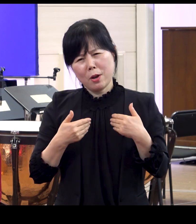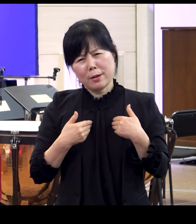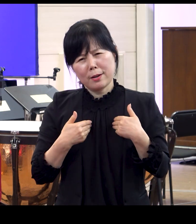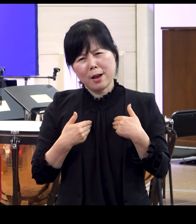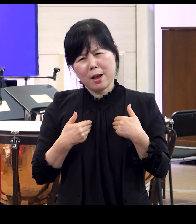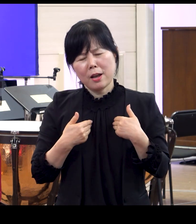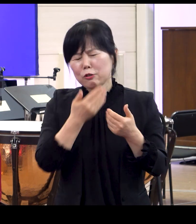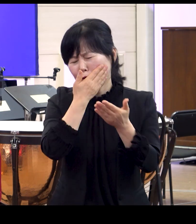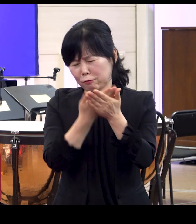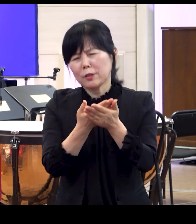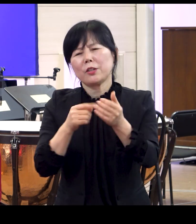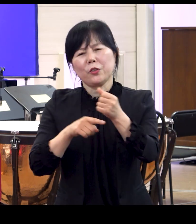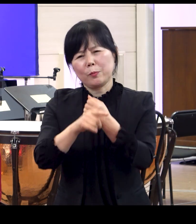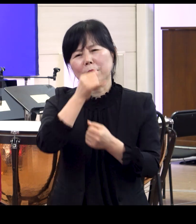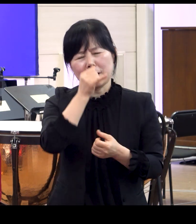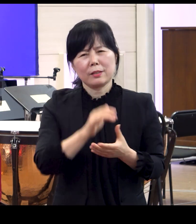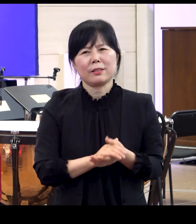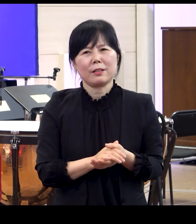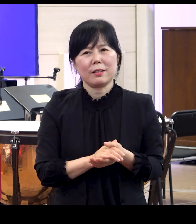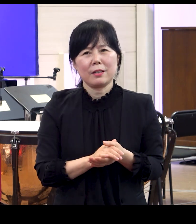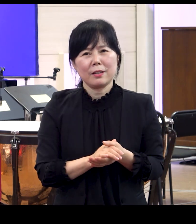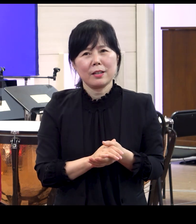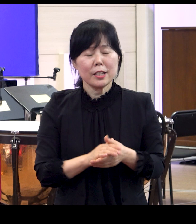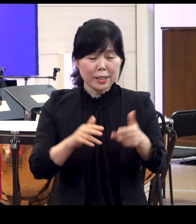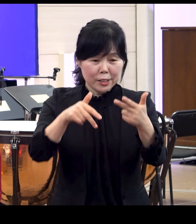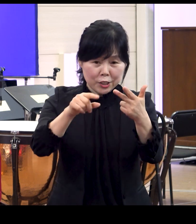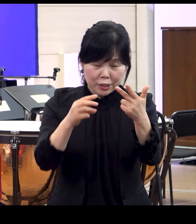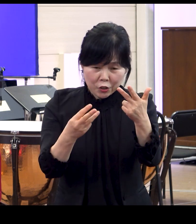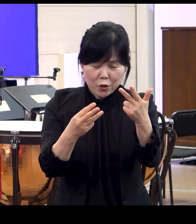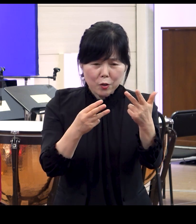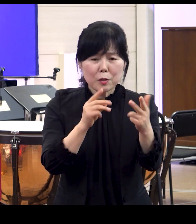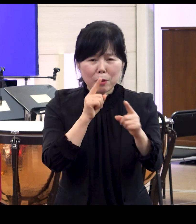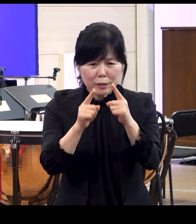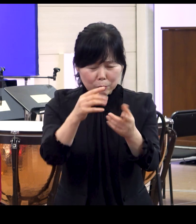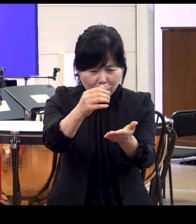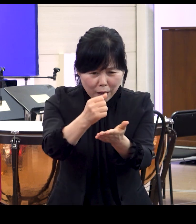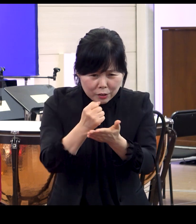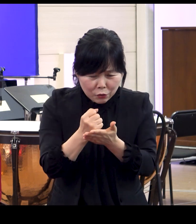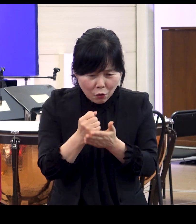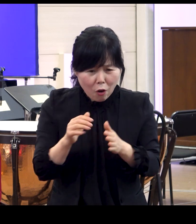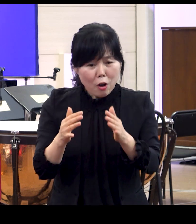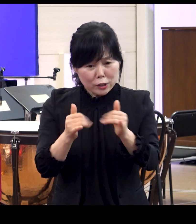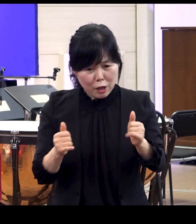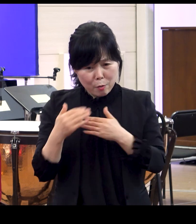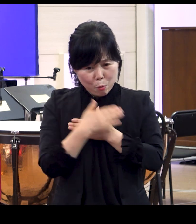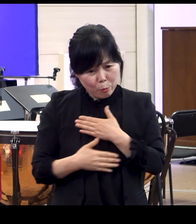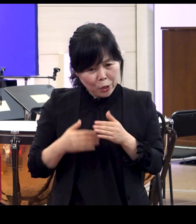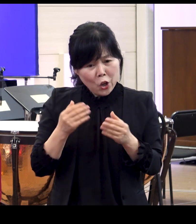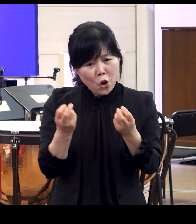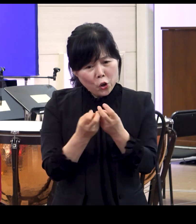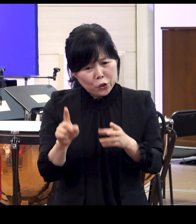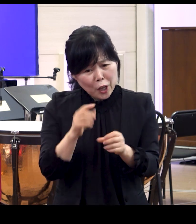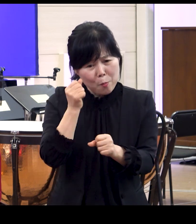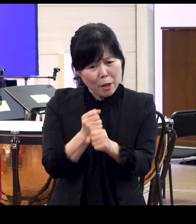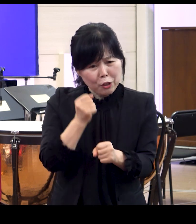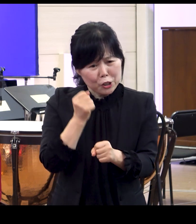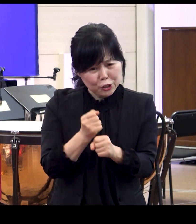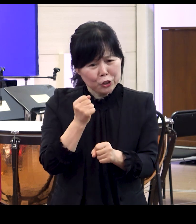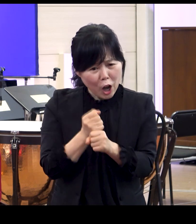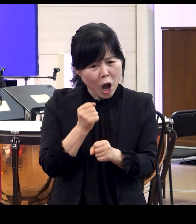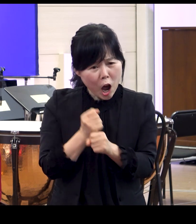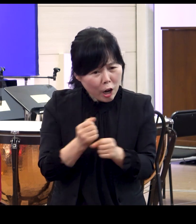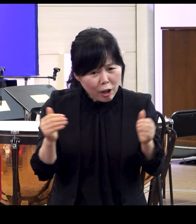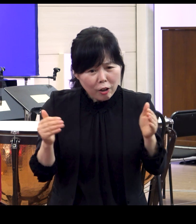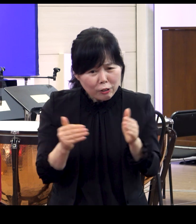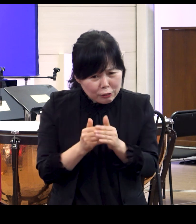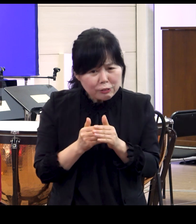말씀으로 받아야 돼요. 이 말씀을 가지고 우리가 어떻게 만들어졌는가 그게 궁금하다, 그런 정보를 얻고 싶다,